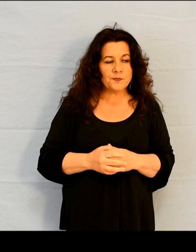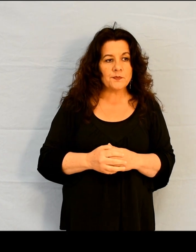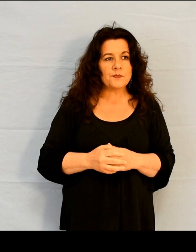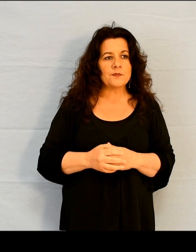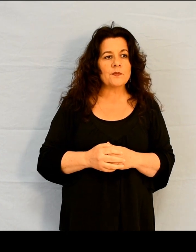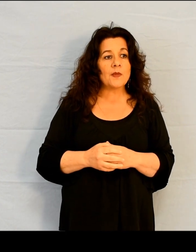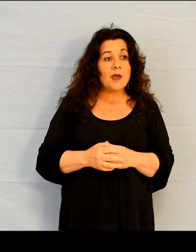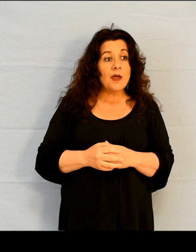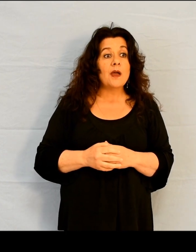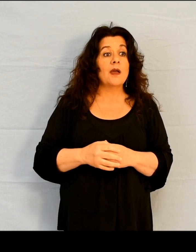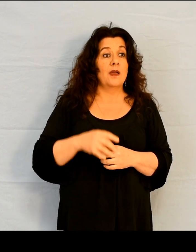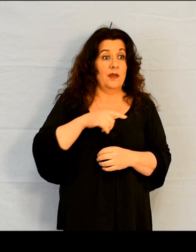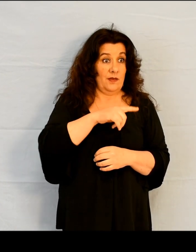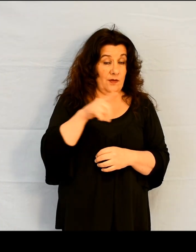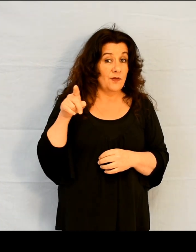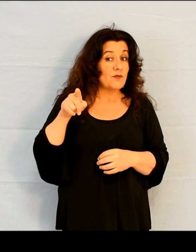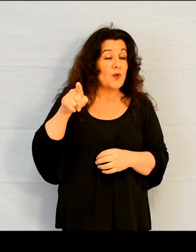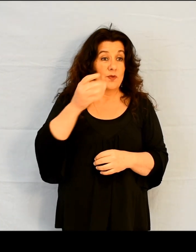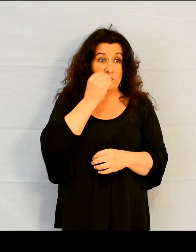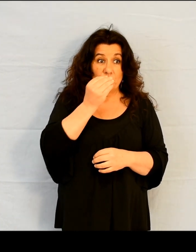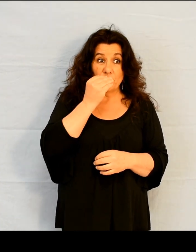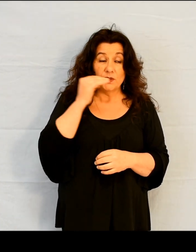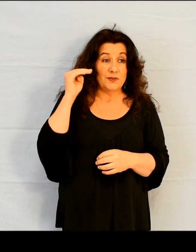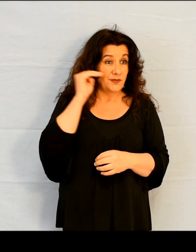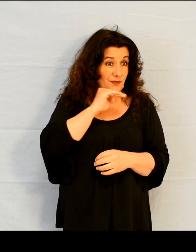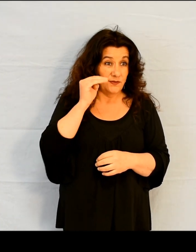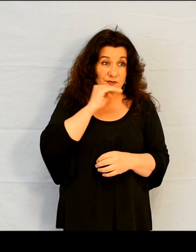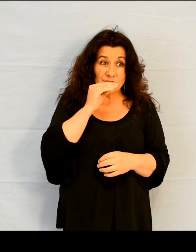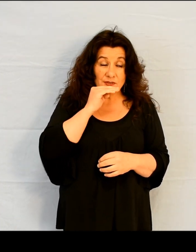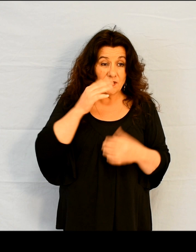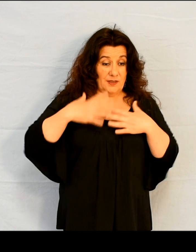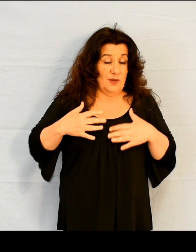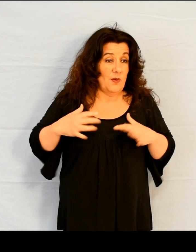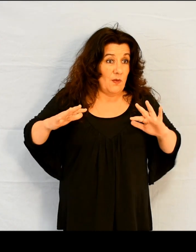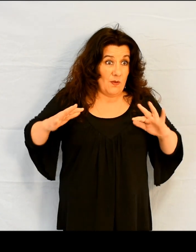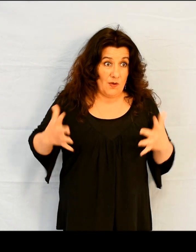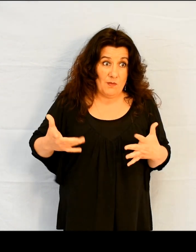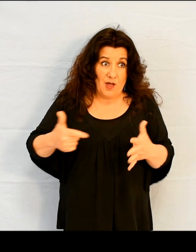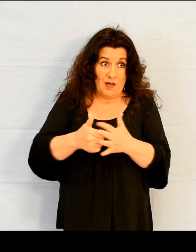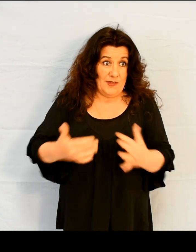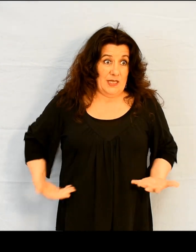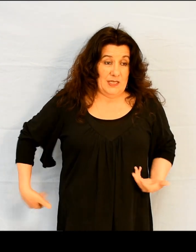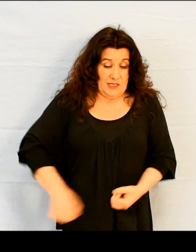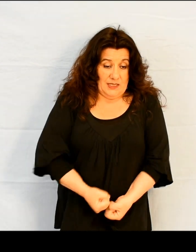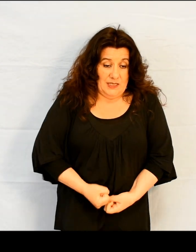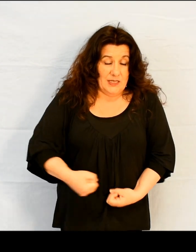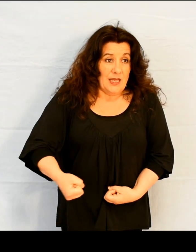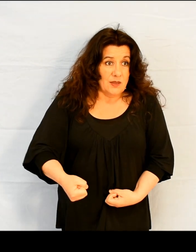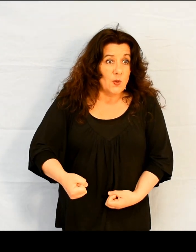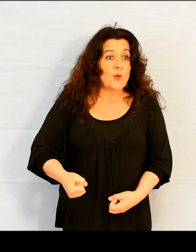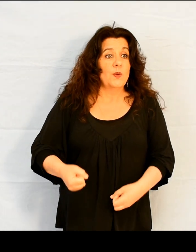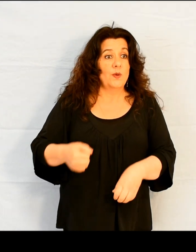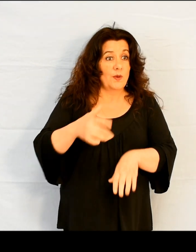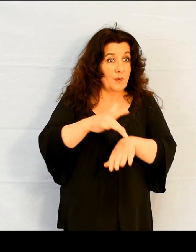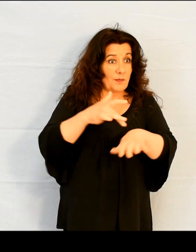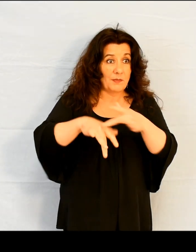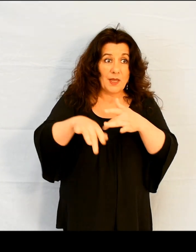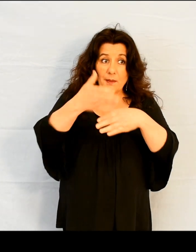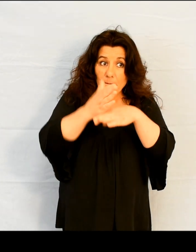Vous mangerez ainsi la ceinture aux reins, les sandales aux pieds,